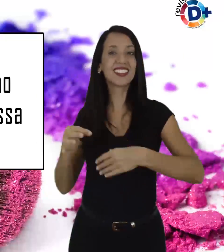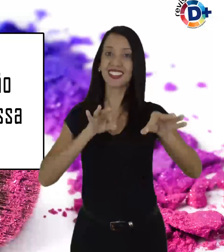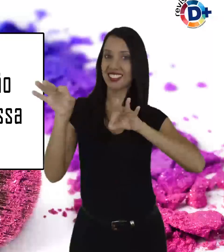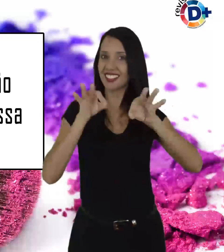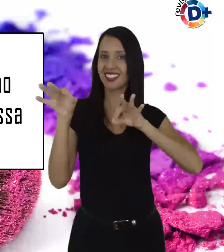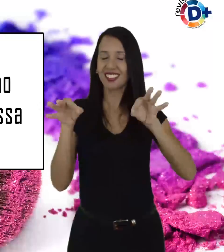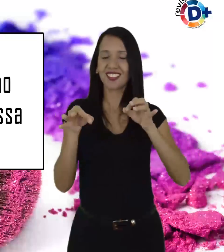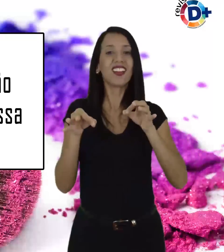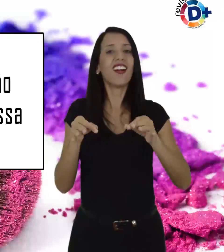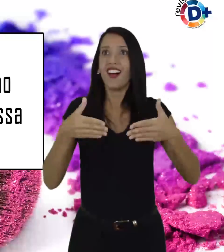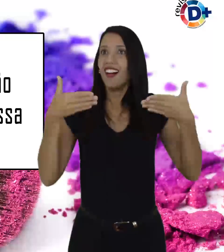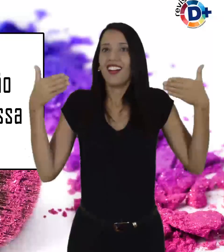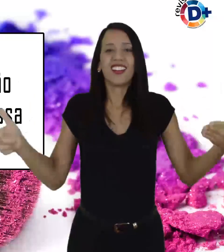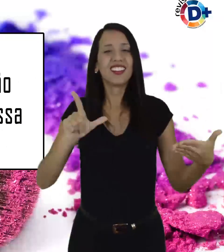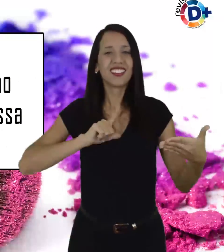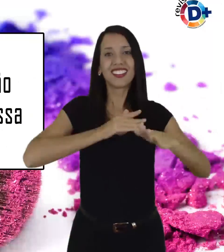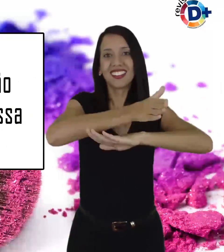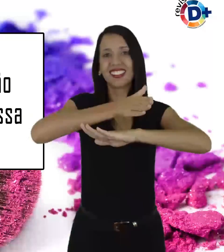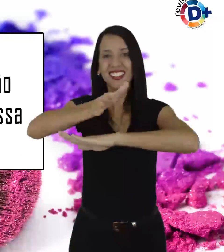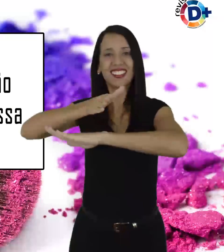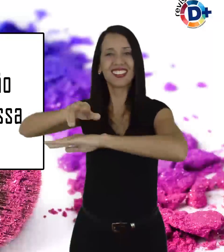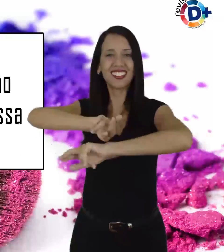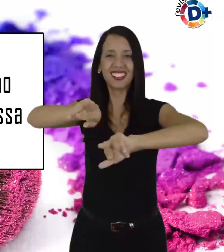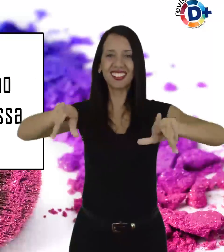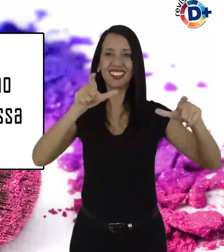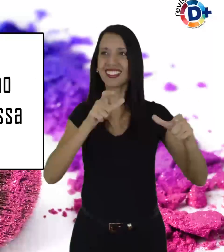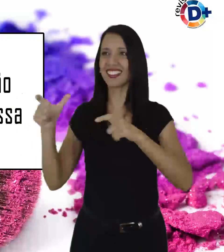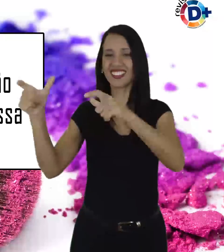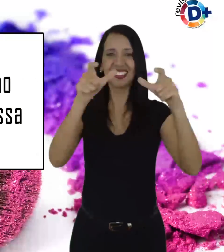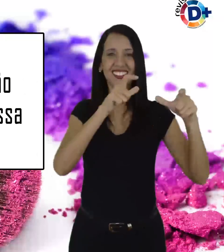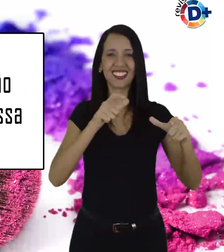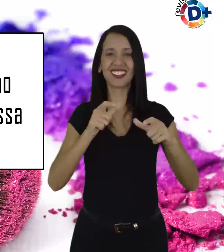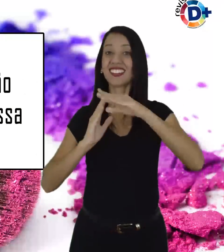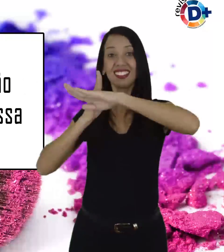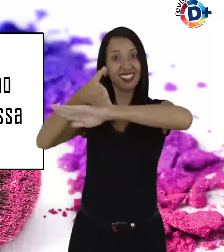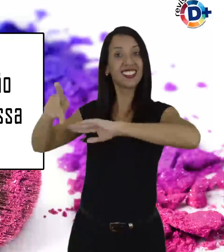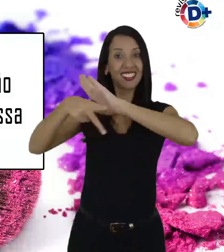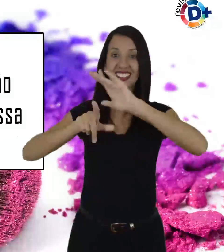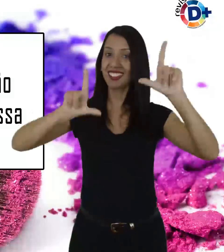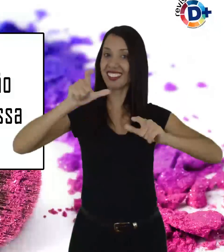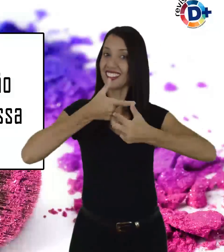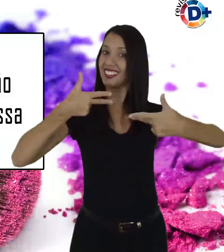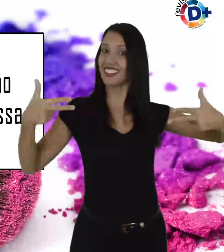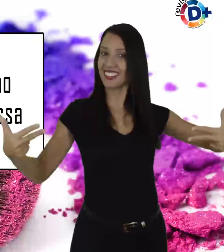de trabalho em diferentes lugares, entre eles, em grandes emissoras de TV. O meu